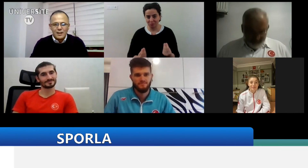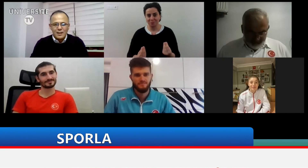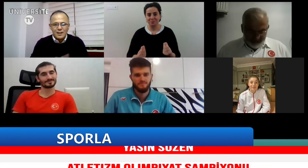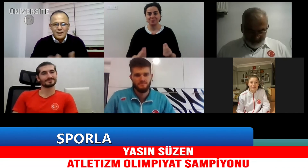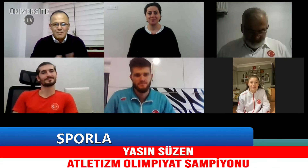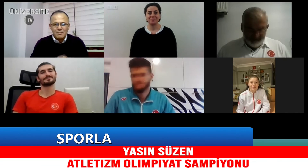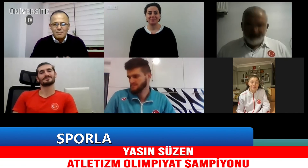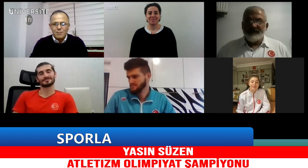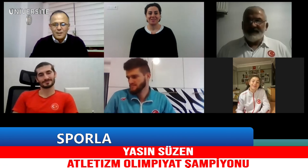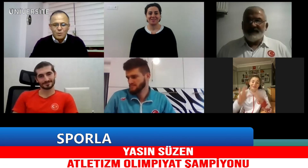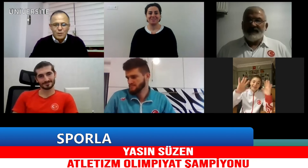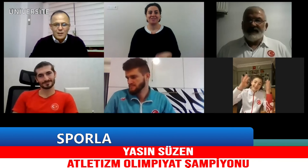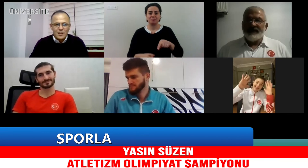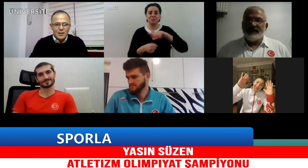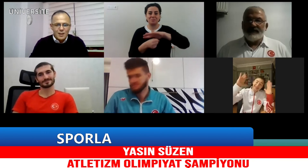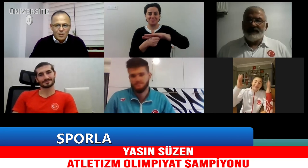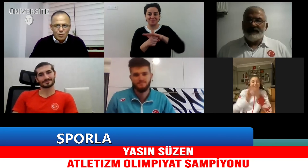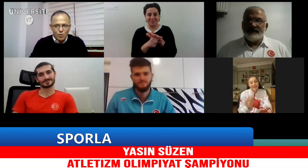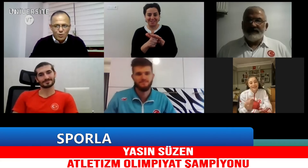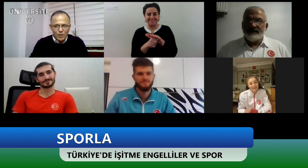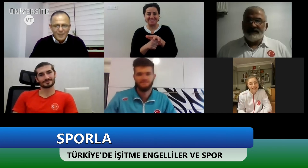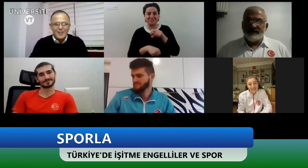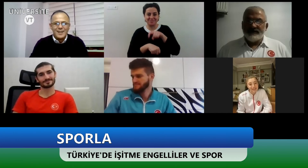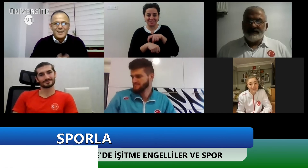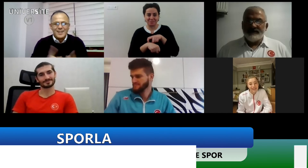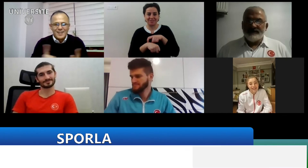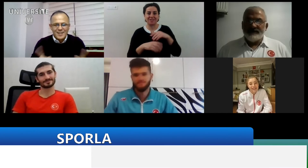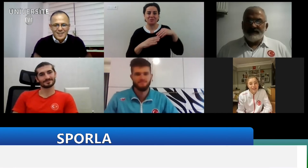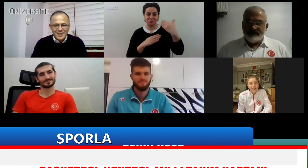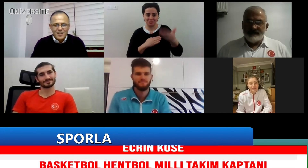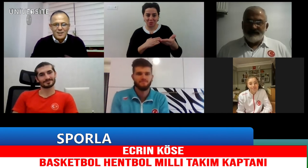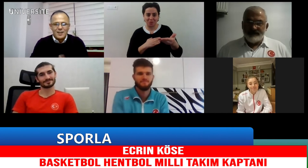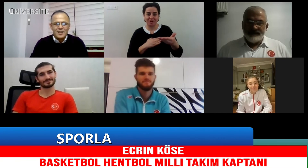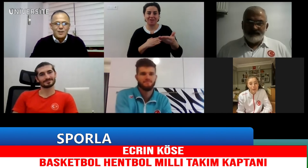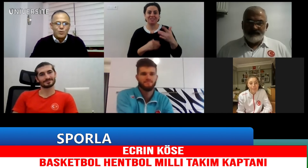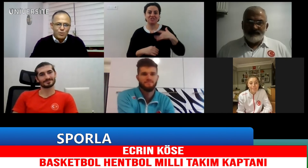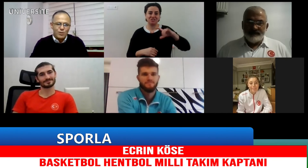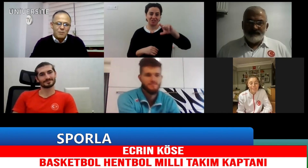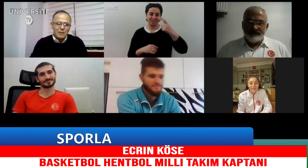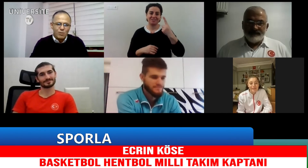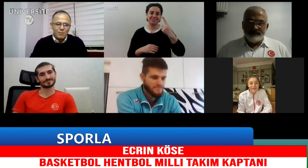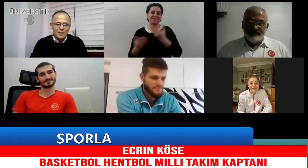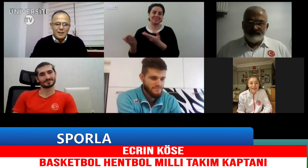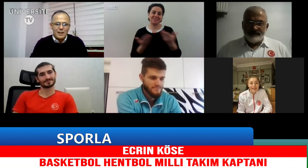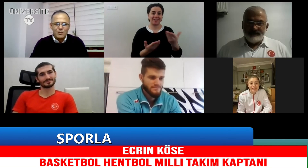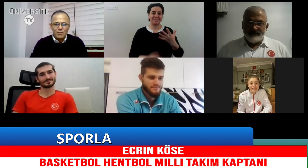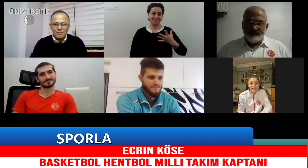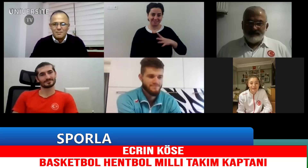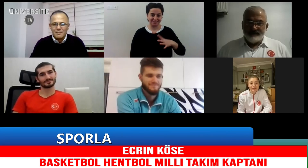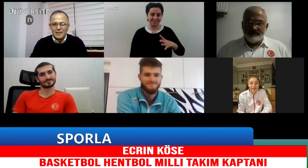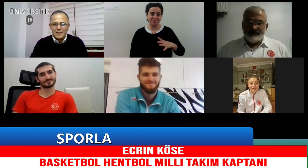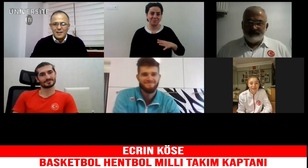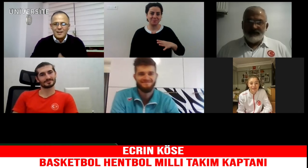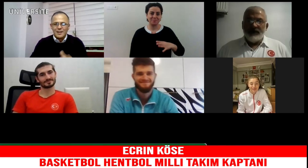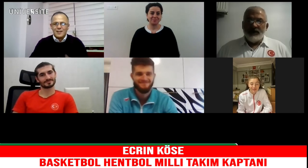olduk. Pandemi süreci geçtikten sonra canlı yayında, stüdyoda birlikte olmak dileğiyle diyorum.